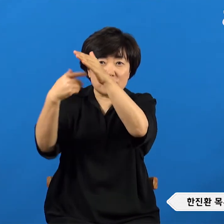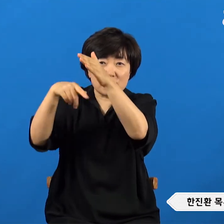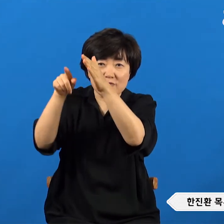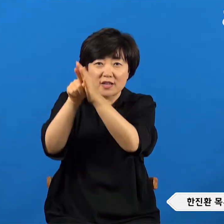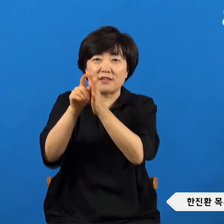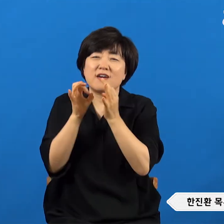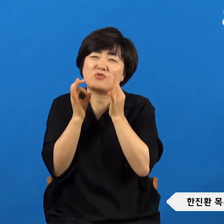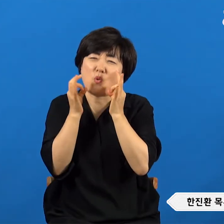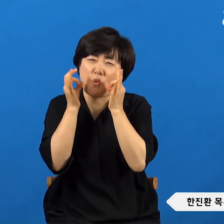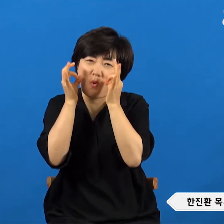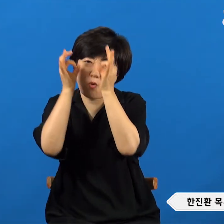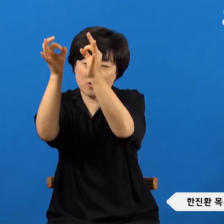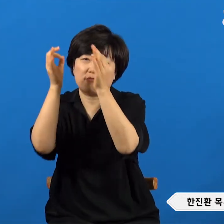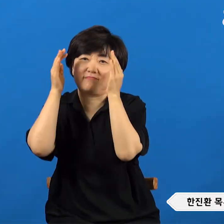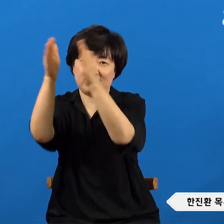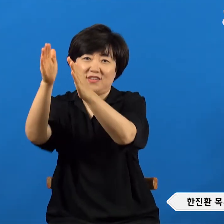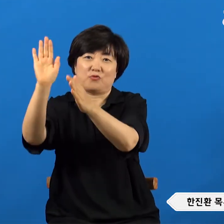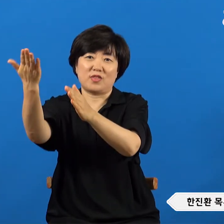방향으로 달려간다는 말입니다.